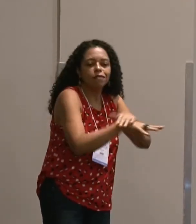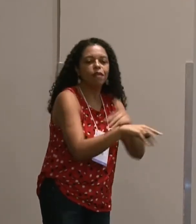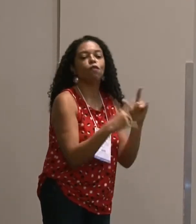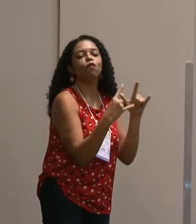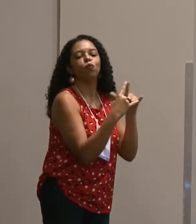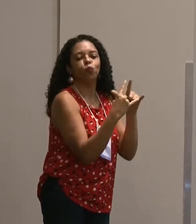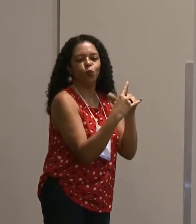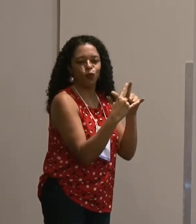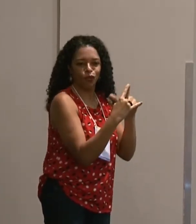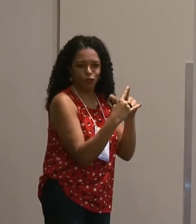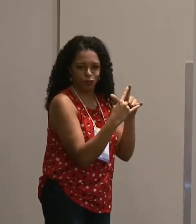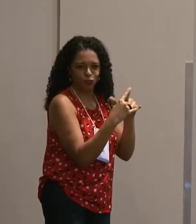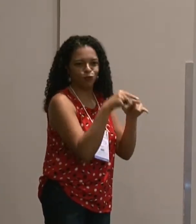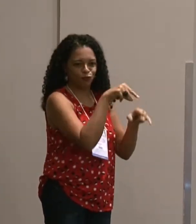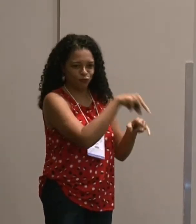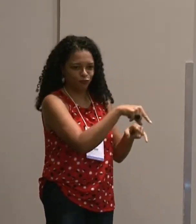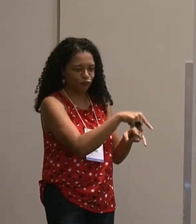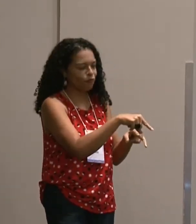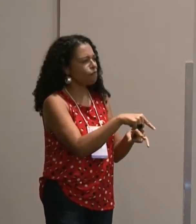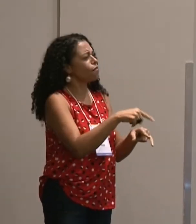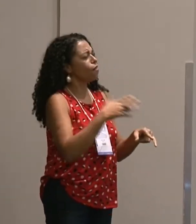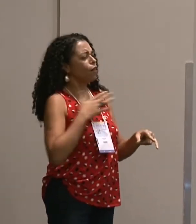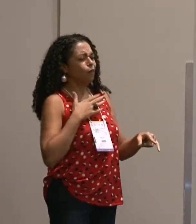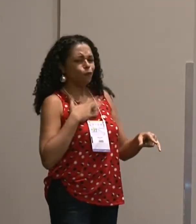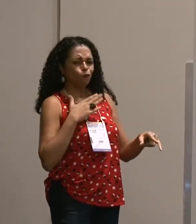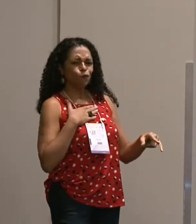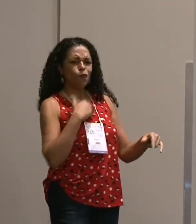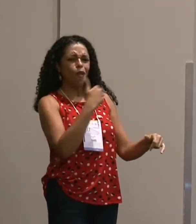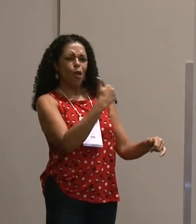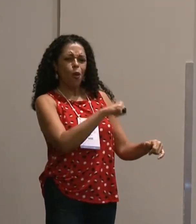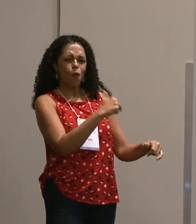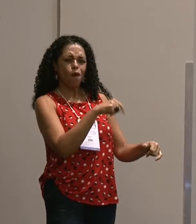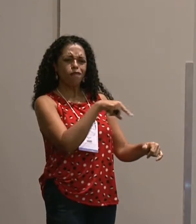e do acervo feito no acervo do INES,